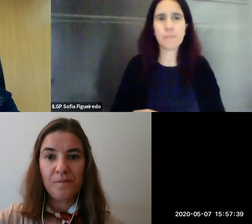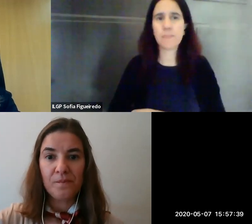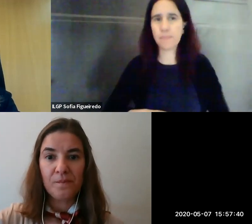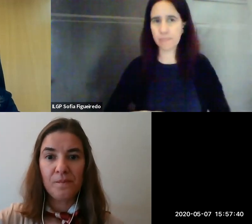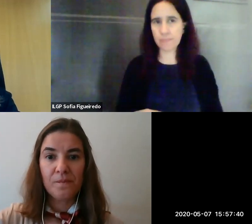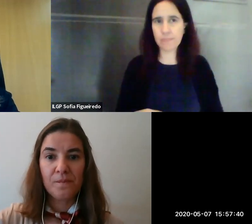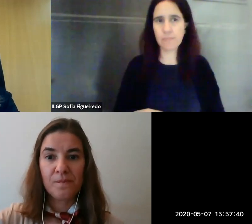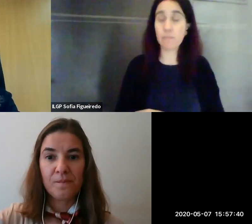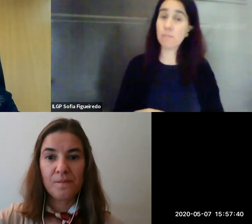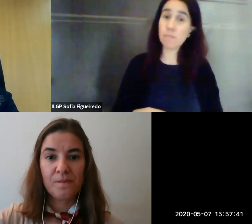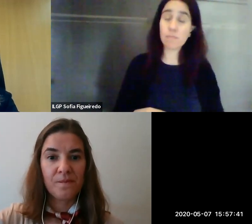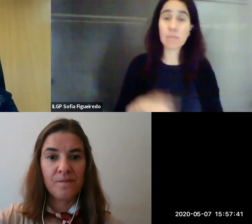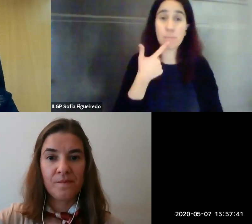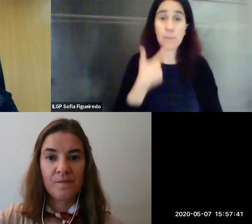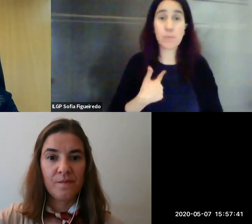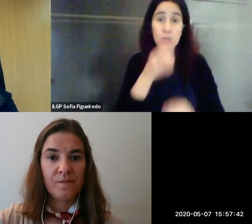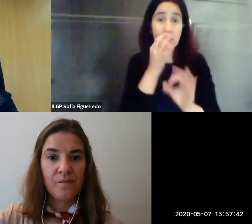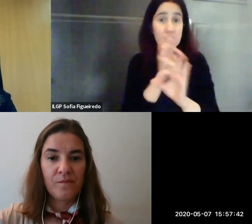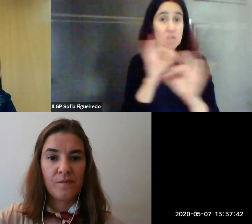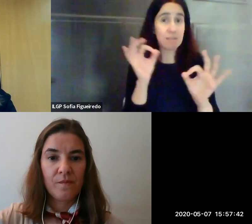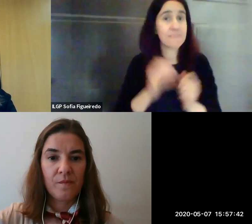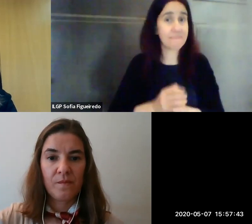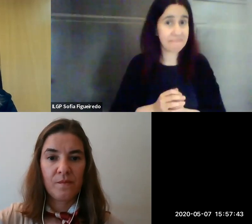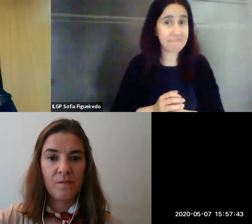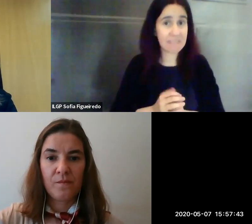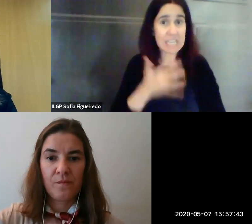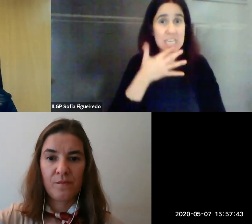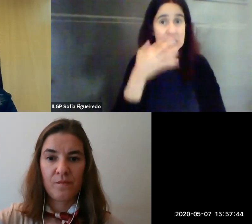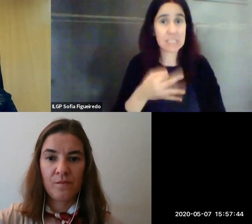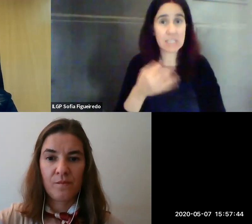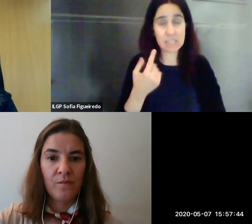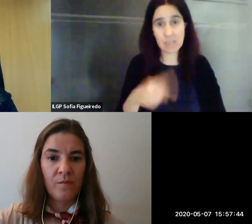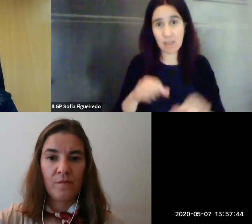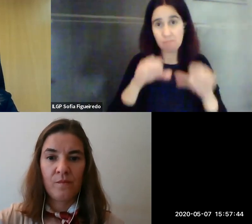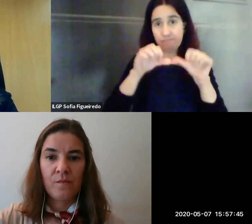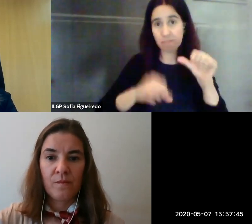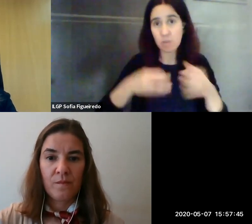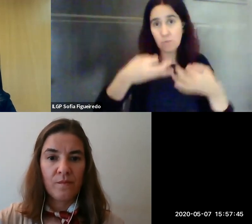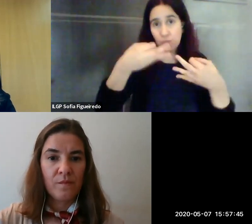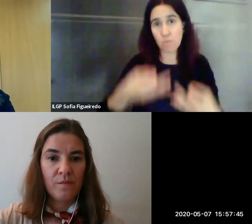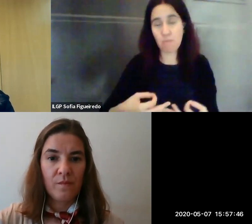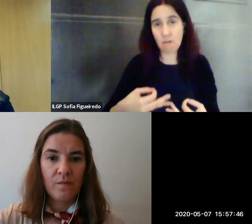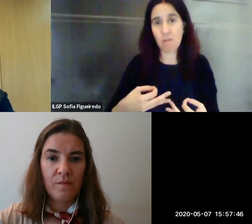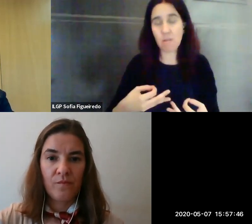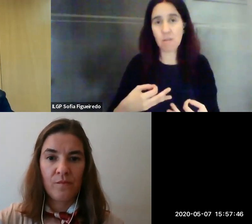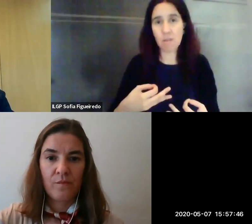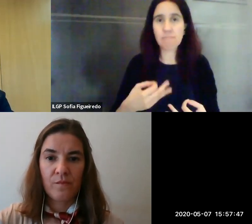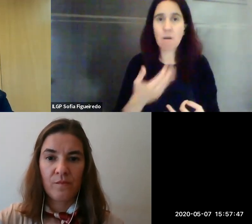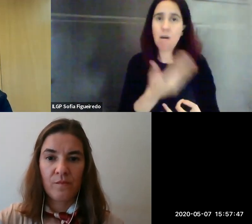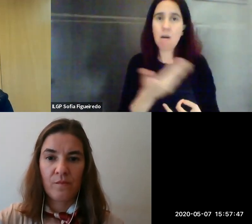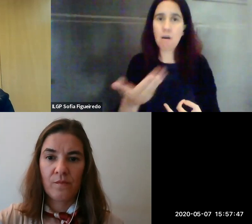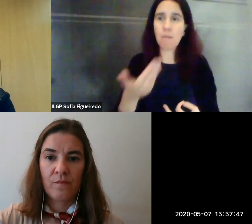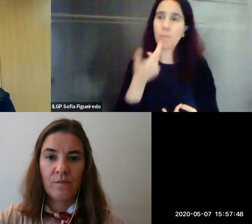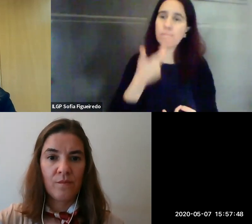É uma excelente pergunta. Haverá com certeza instrumentos formais que de alguma maneira nos conseguem dar esses